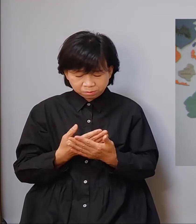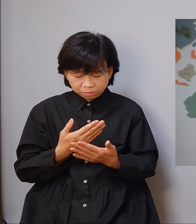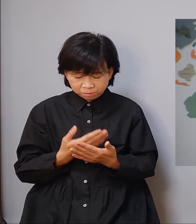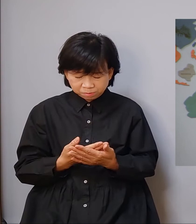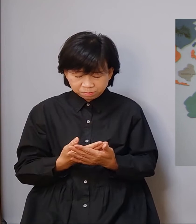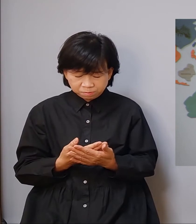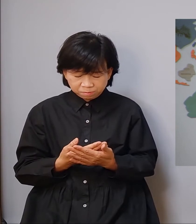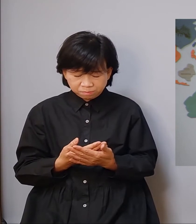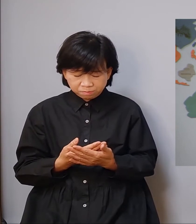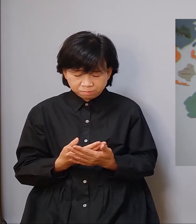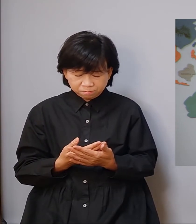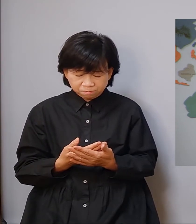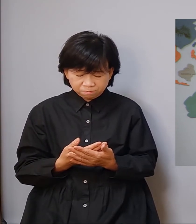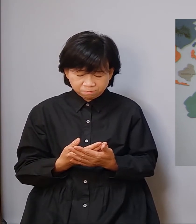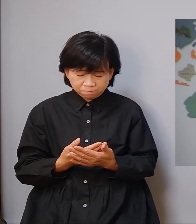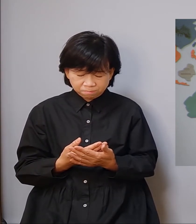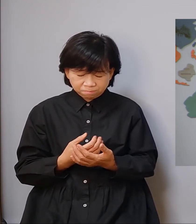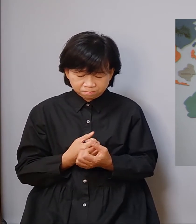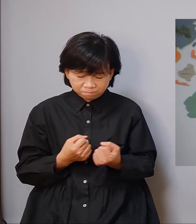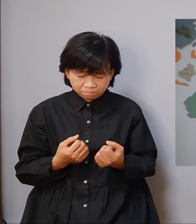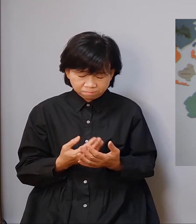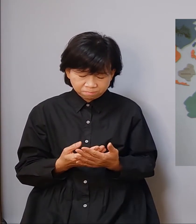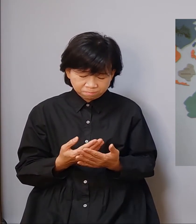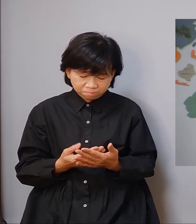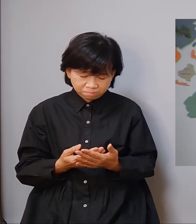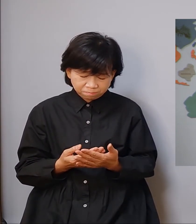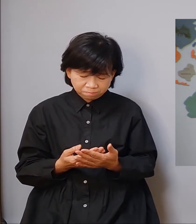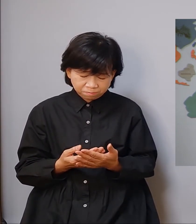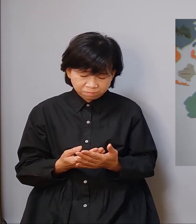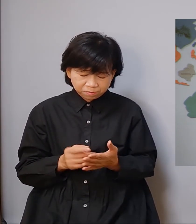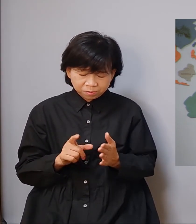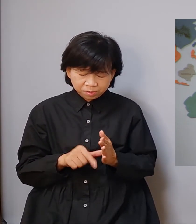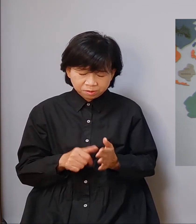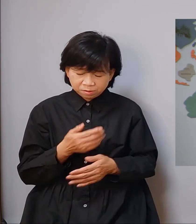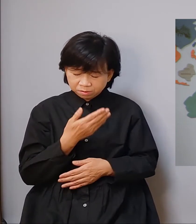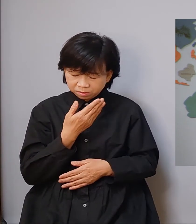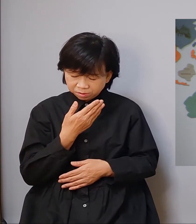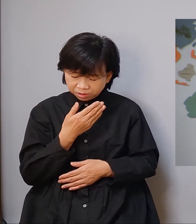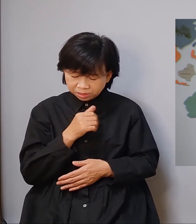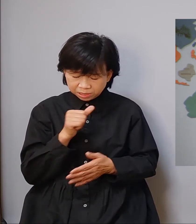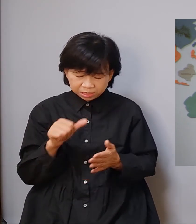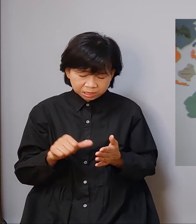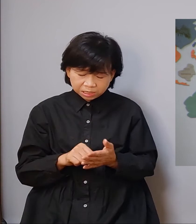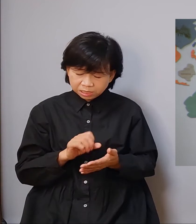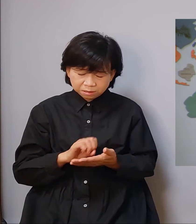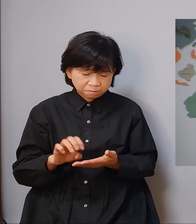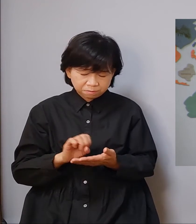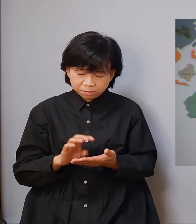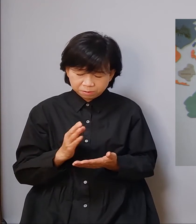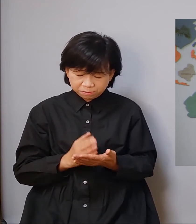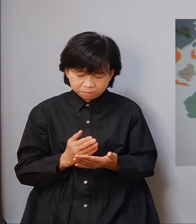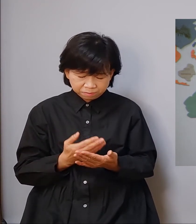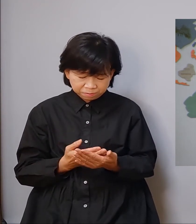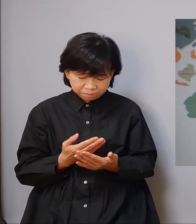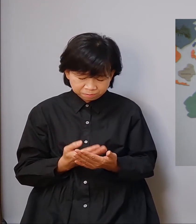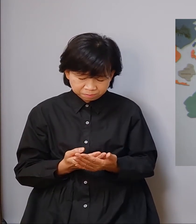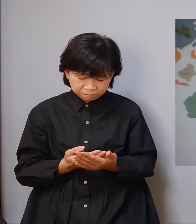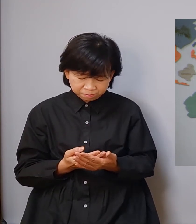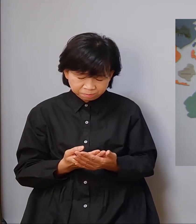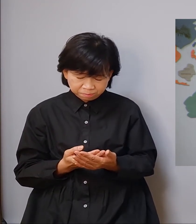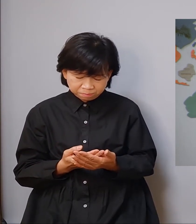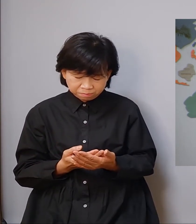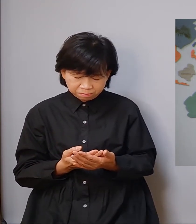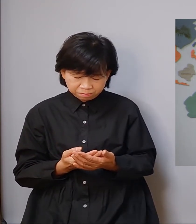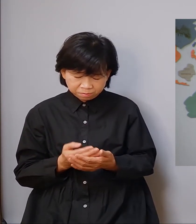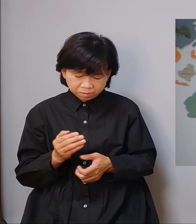억울해서, 속상해서, 시간이 아까워서, 인생이 아까워서 처참한 인생